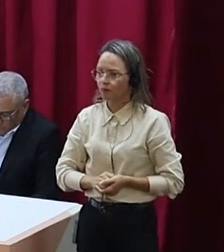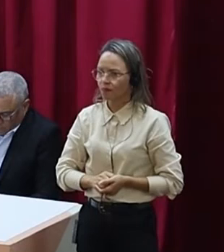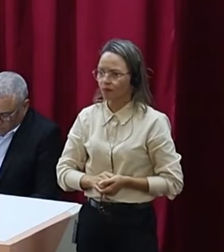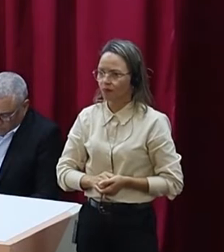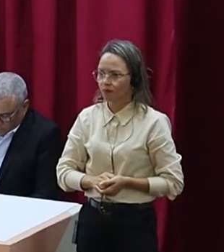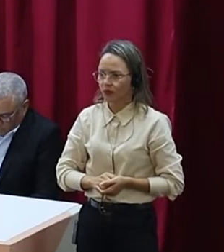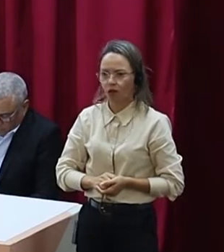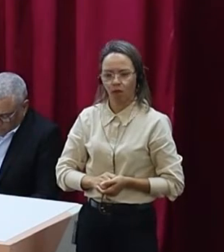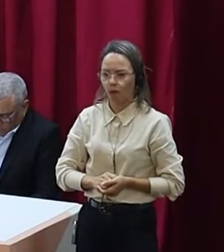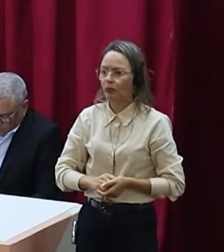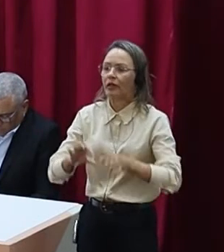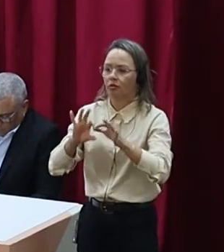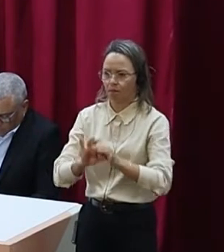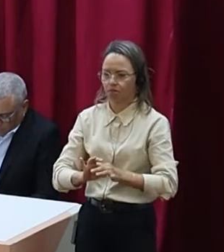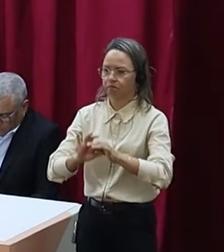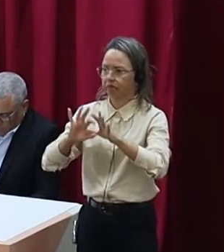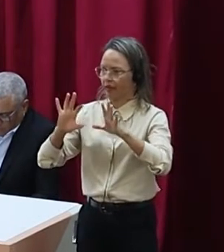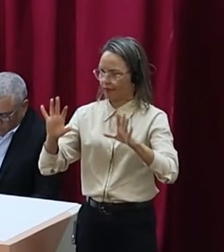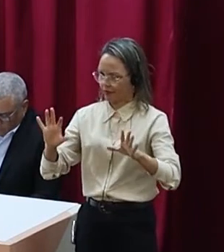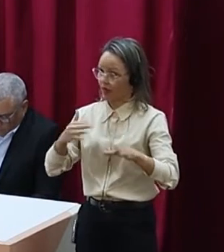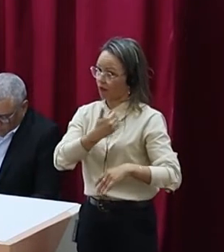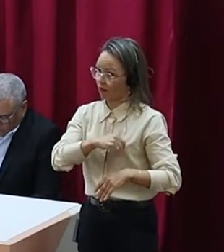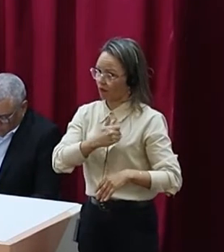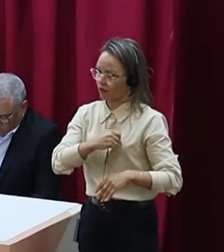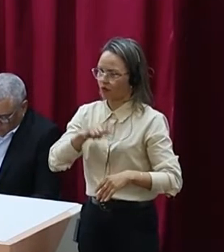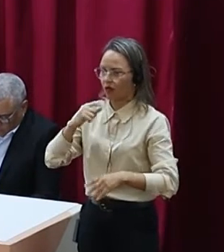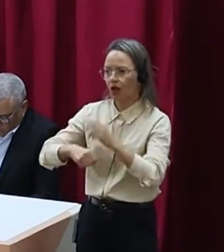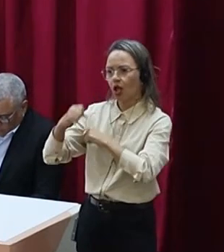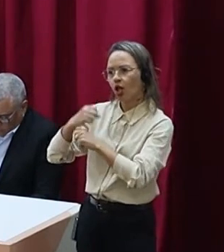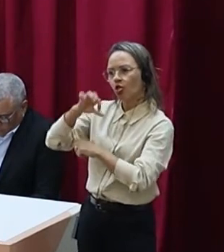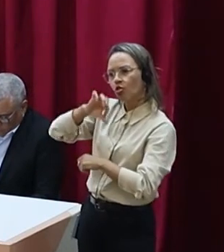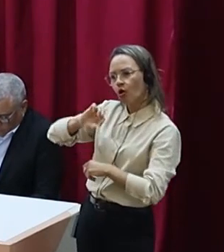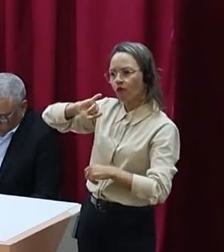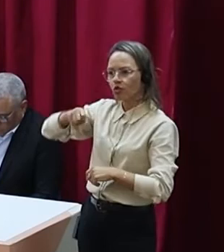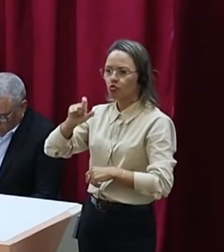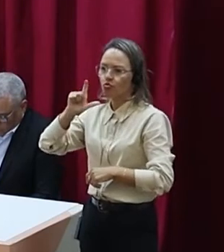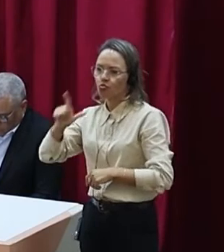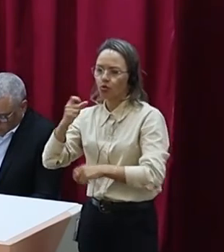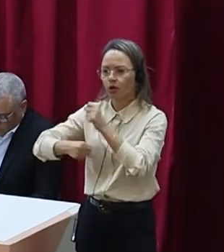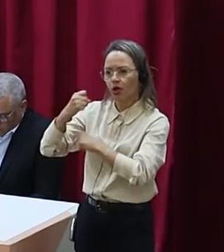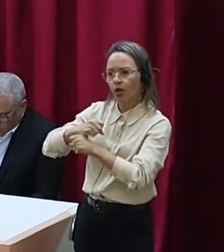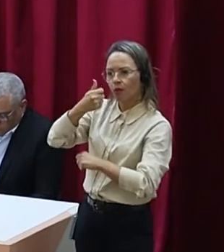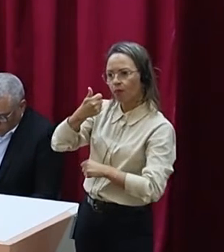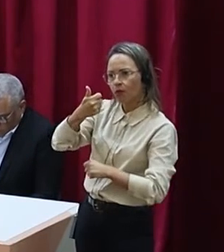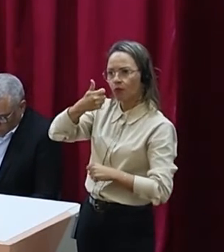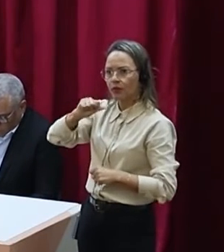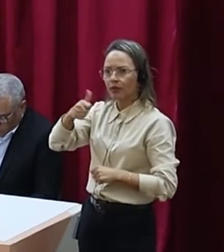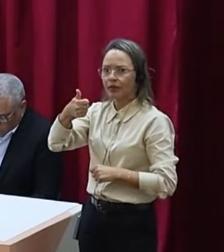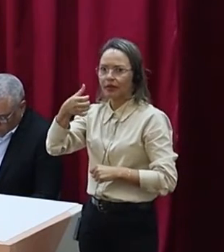proclama su independencia. Desde hoy somos independientes, 9 de julio de 1816. Y